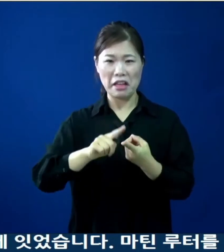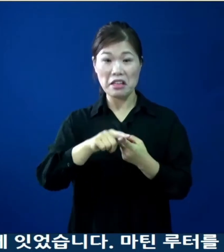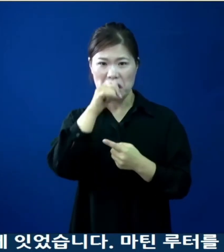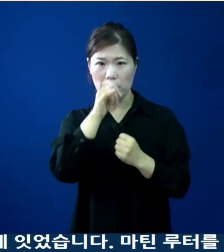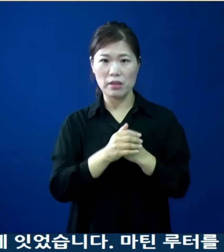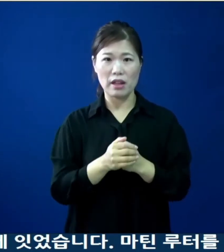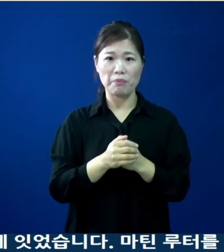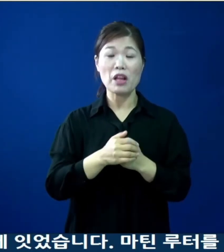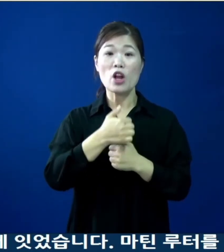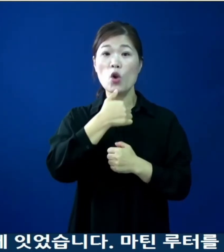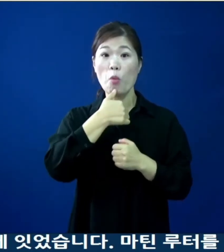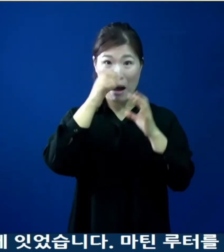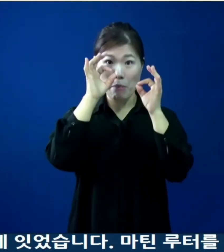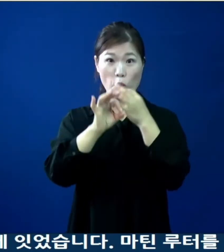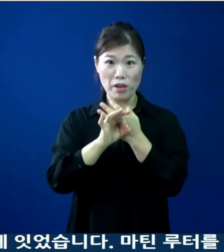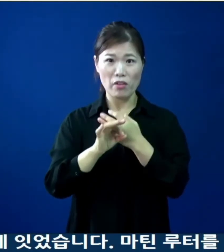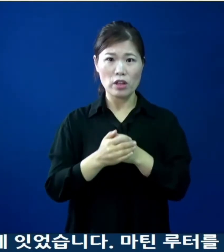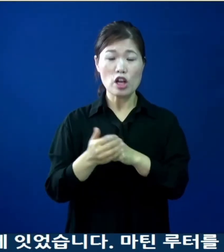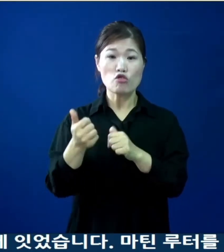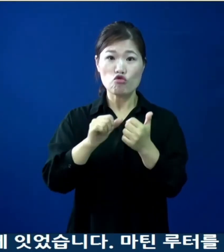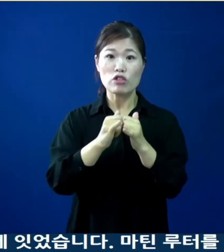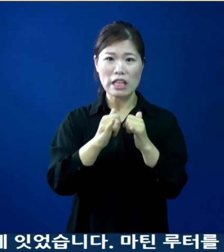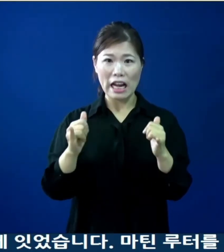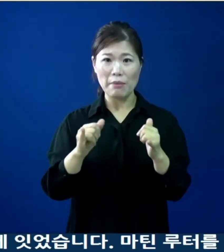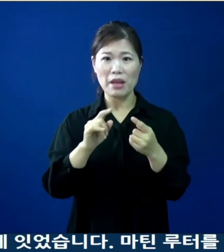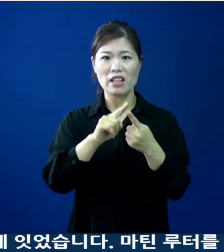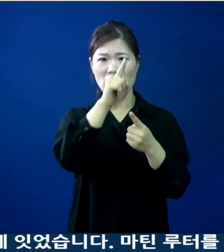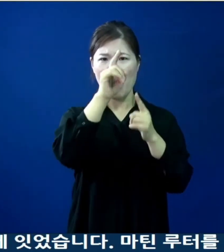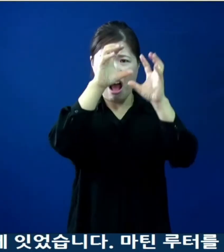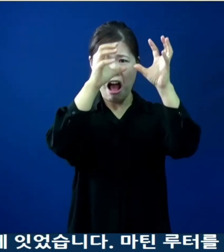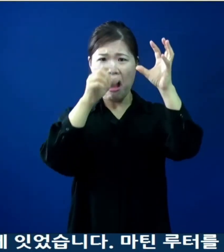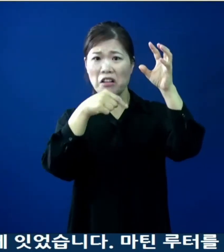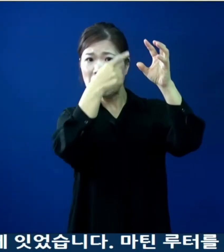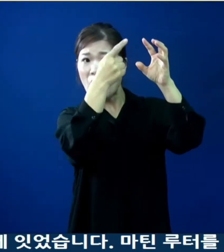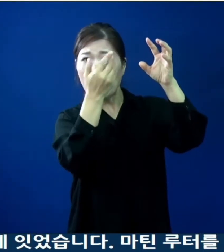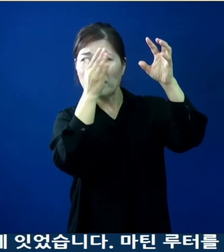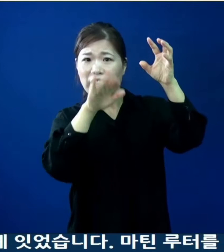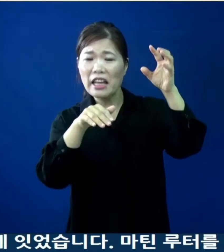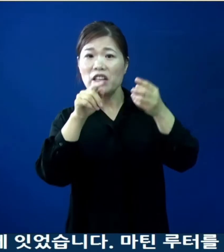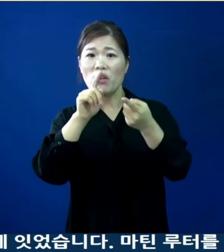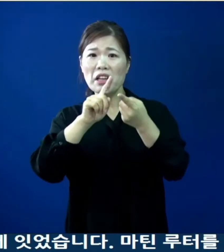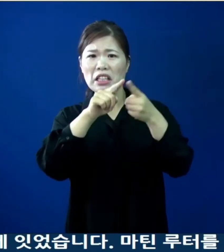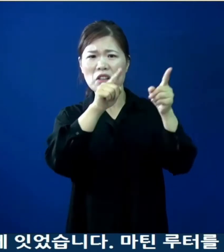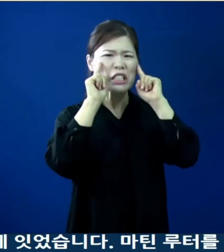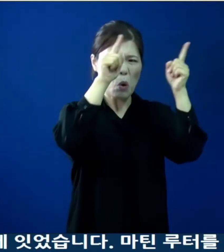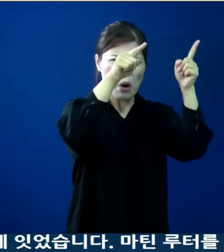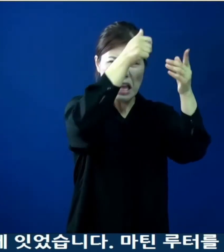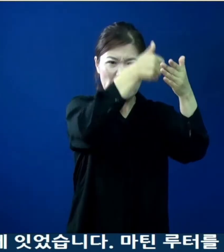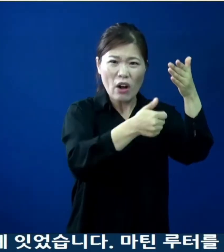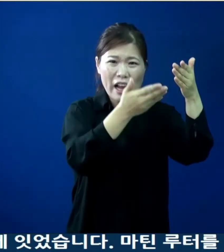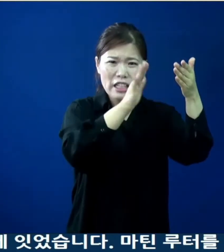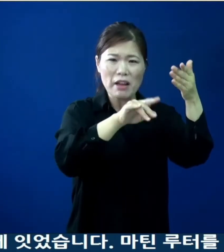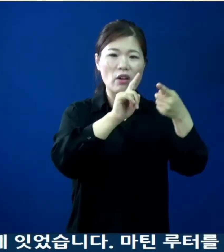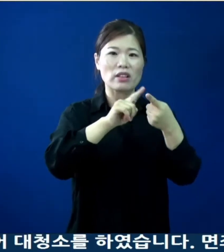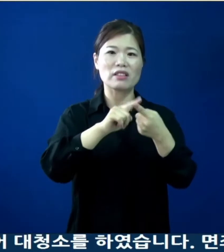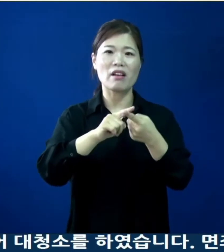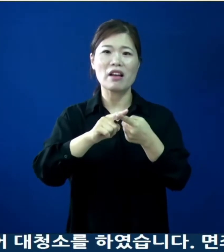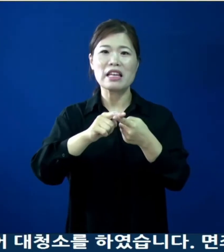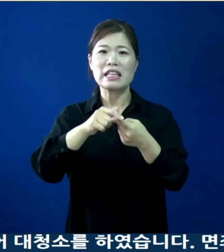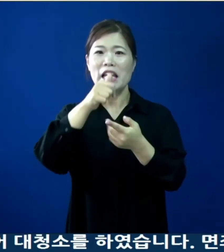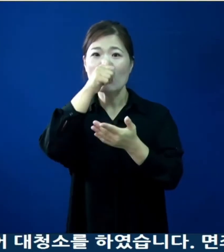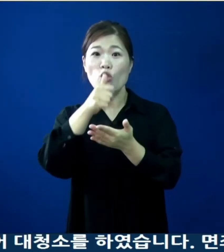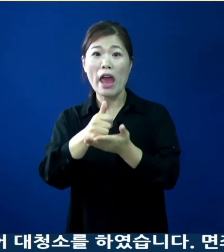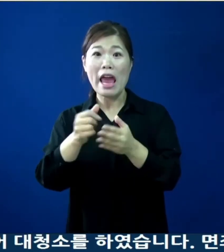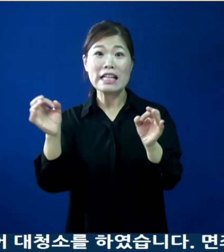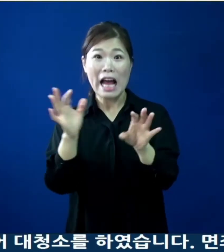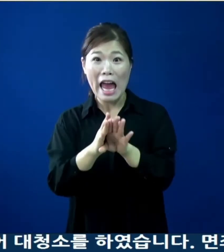신학에 의하면 죽은 사람들은 연옥에 가는데 면죄부를 사면 그 연옥에서 쉽게 천국으로